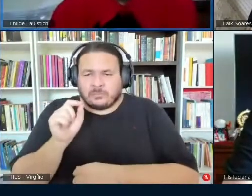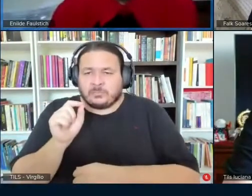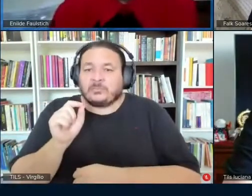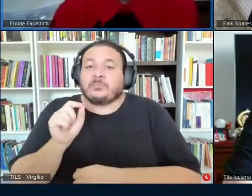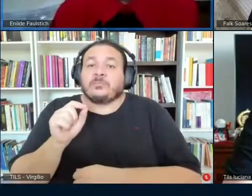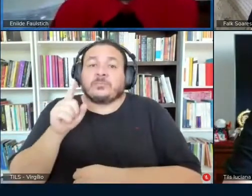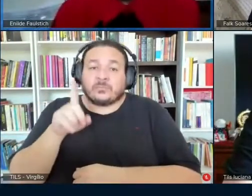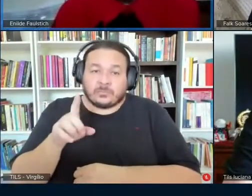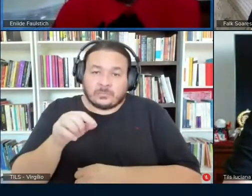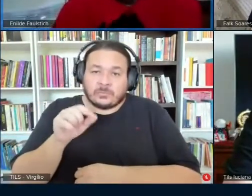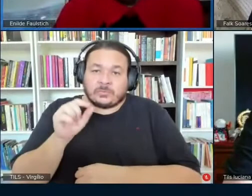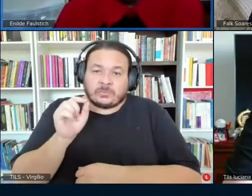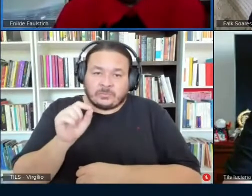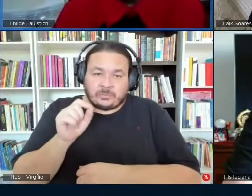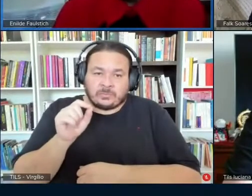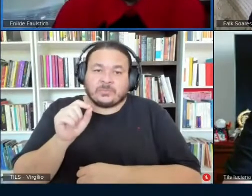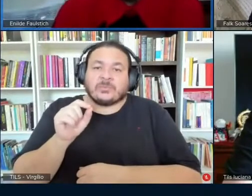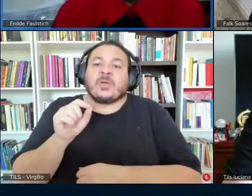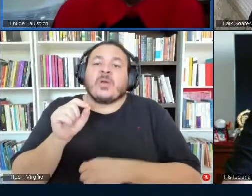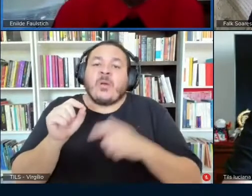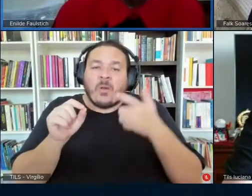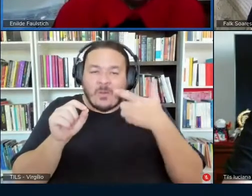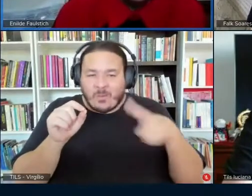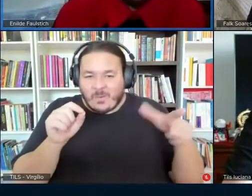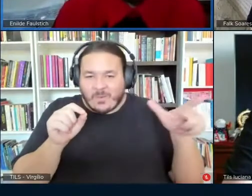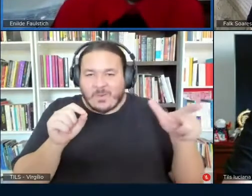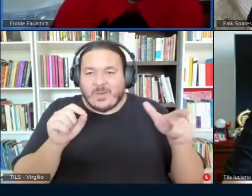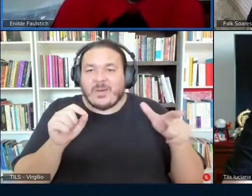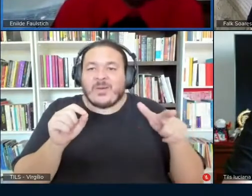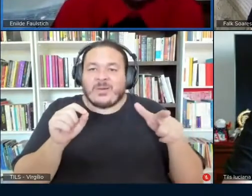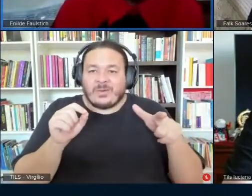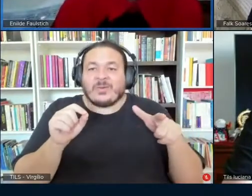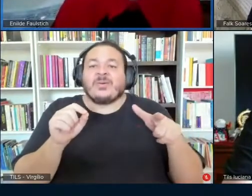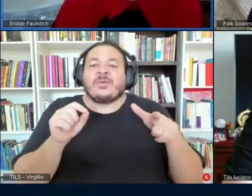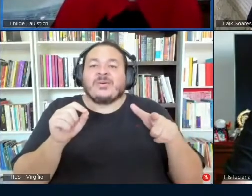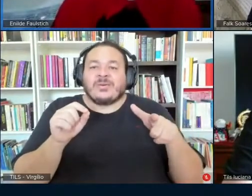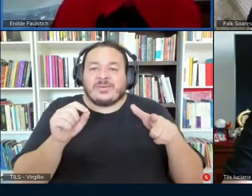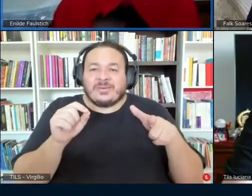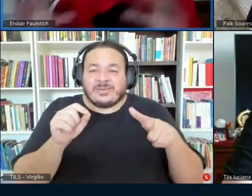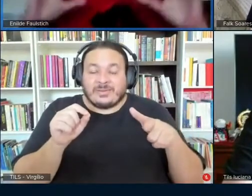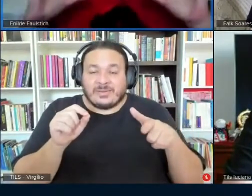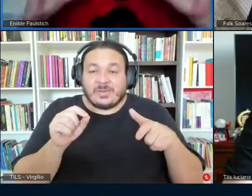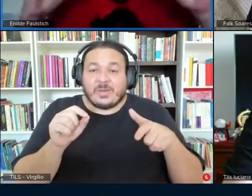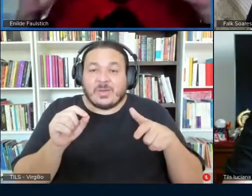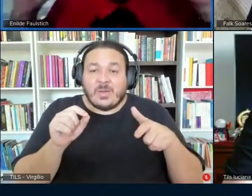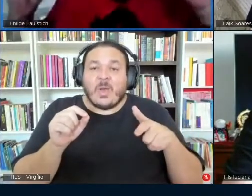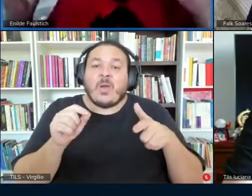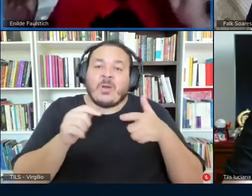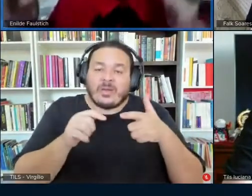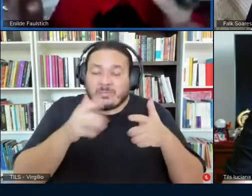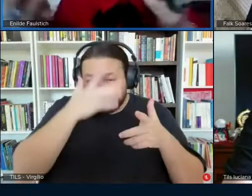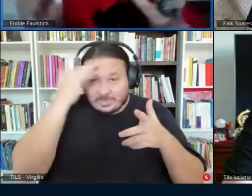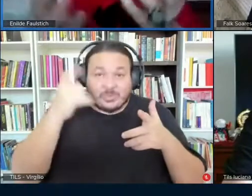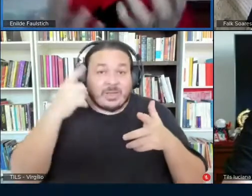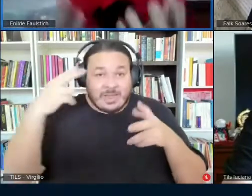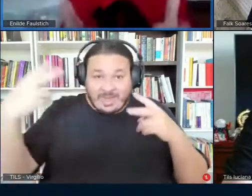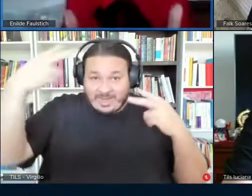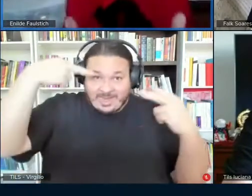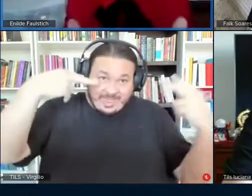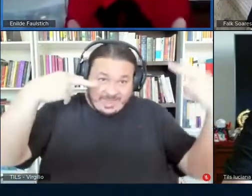os não surdos leem a cabeça também dos não surdos. Quer dizer, o que nós temos aqui é